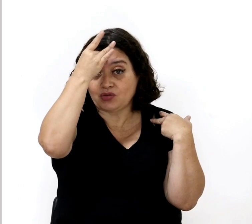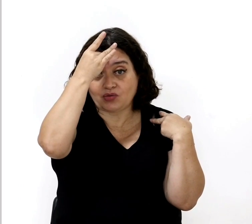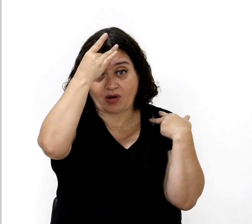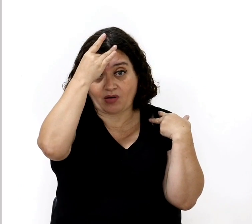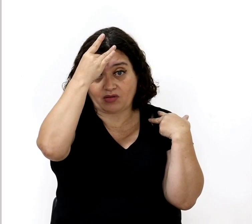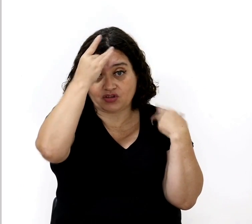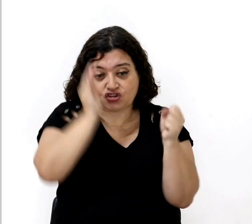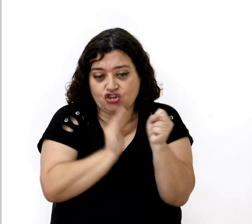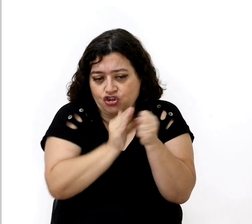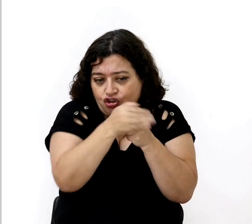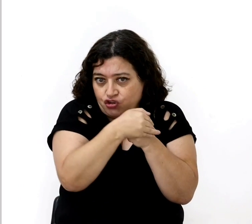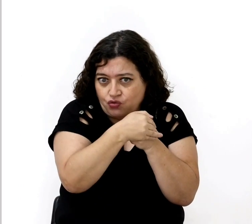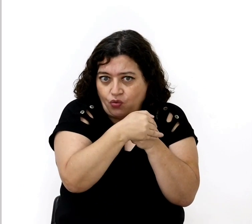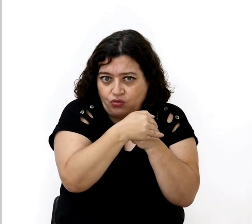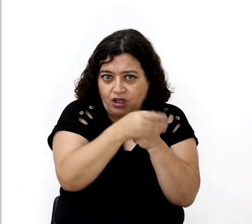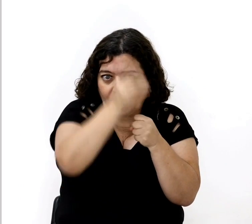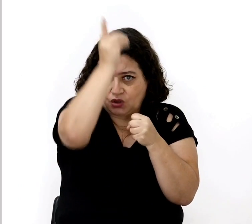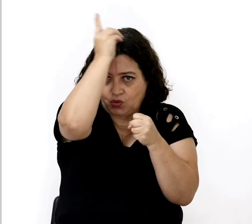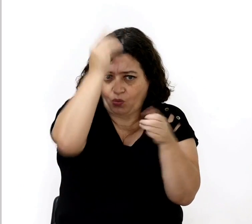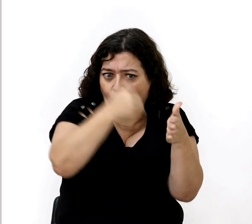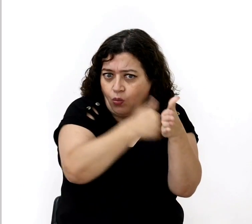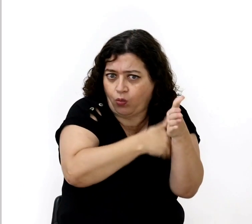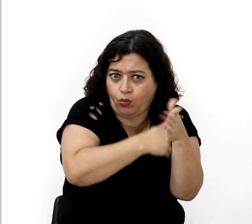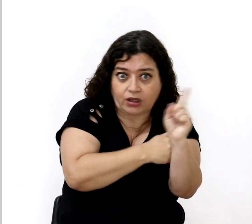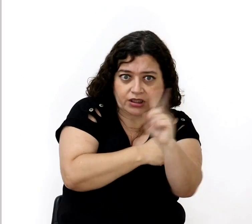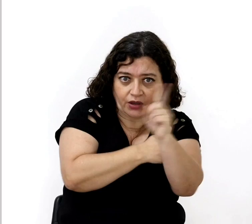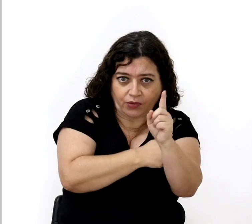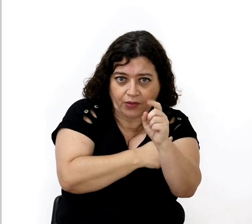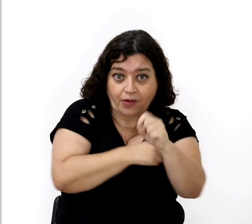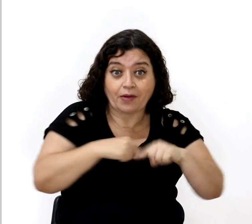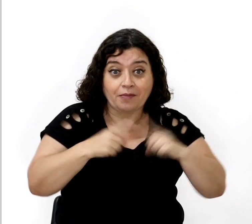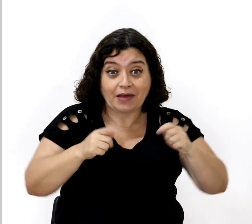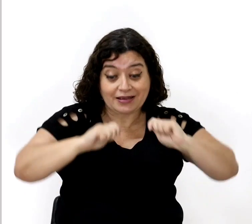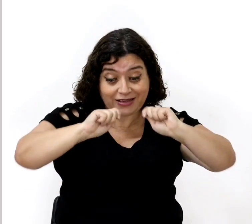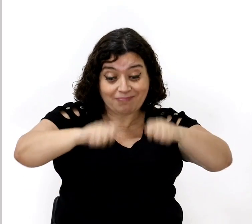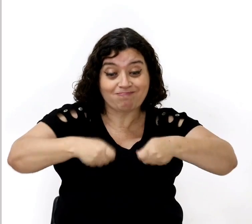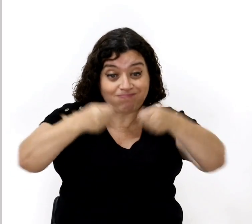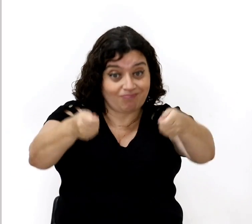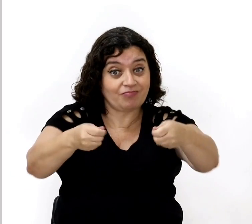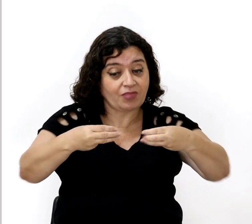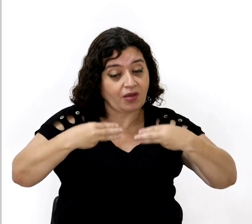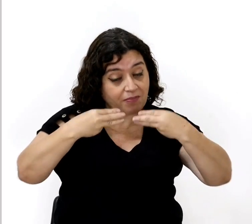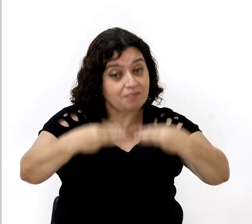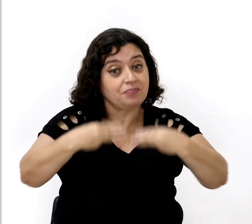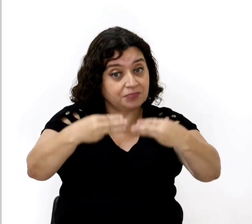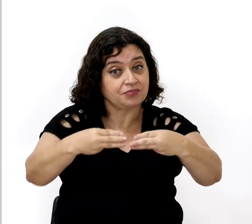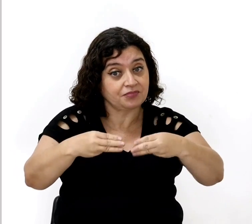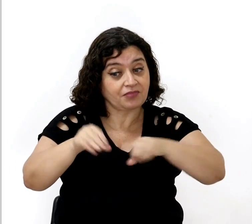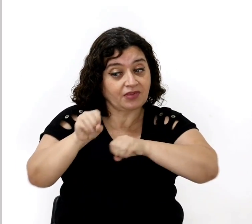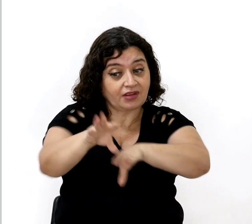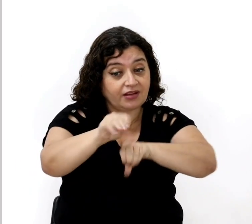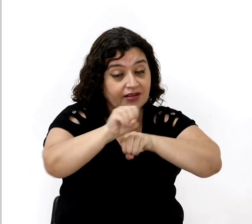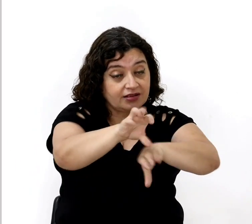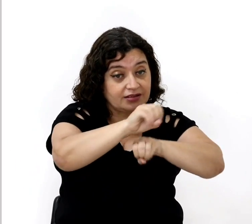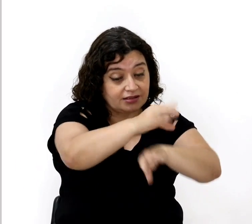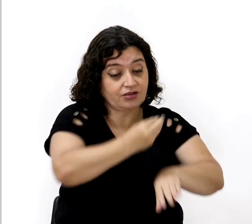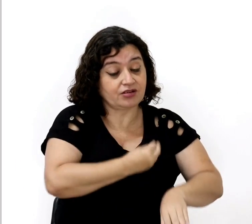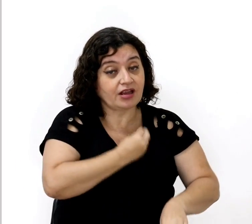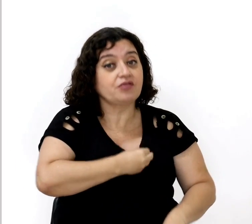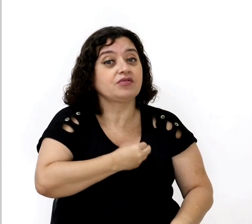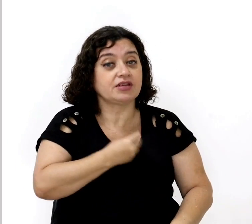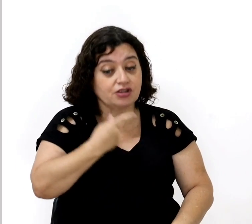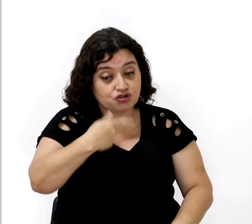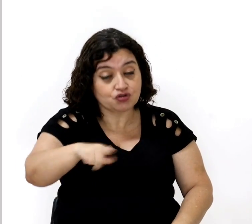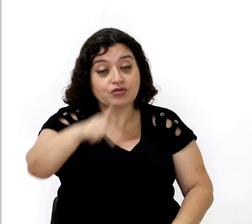espiritual de não guardar aquele talento, aquela bênção só para ele, mas distribuir, ministrando na vida de outro, né?